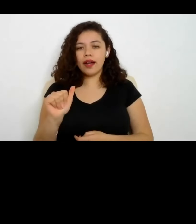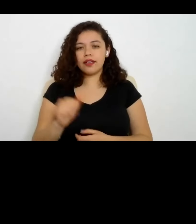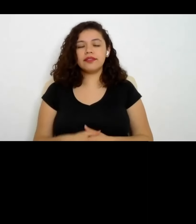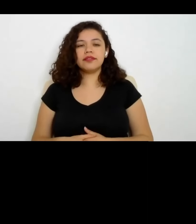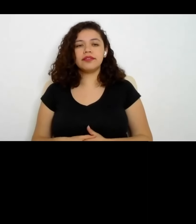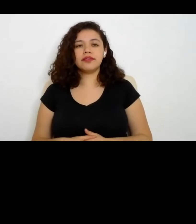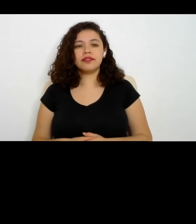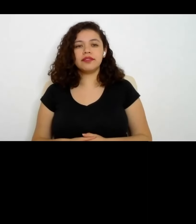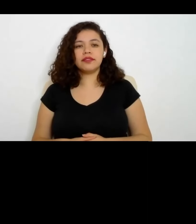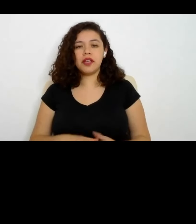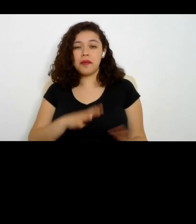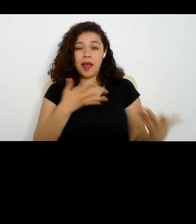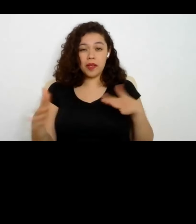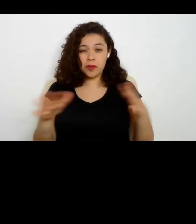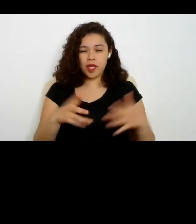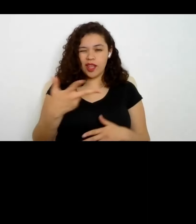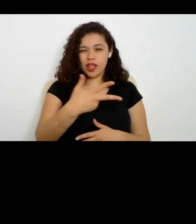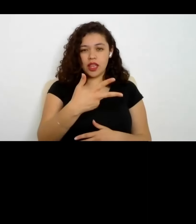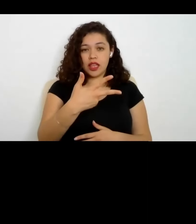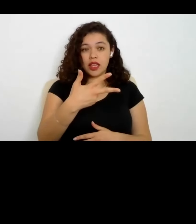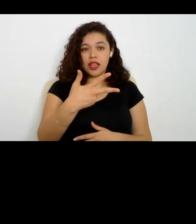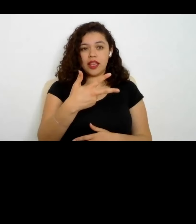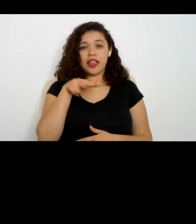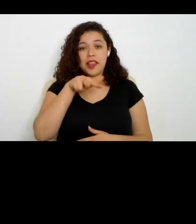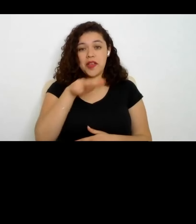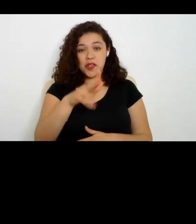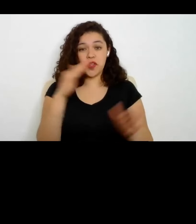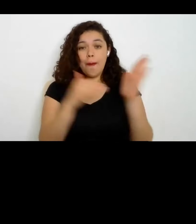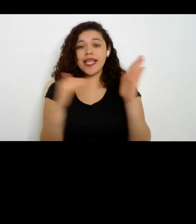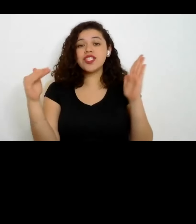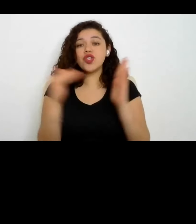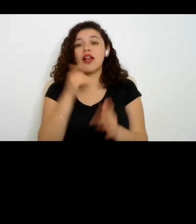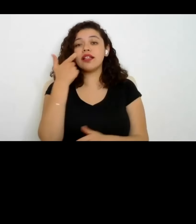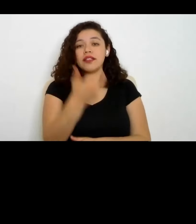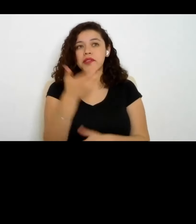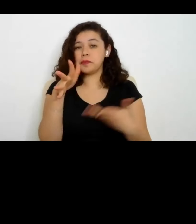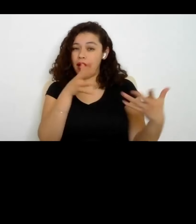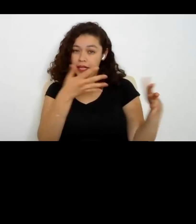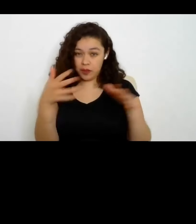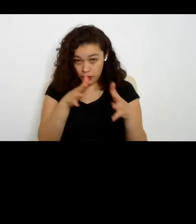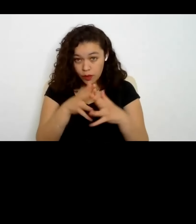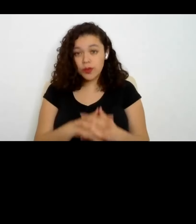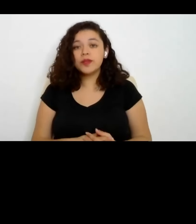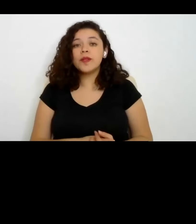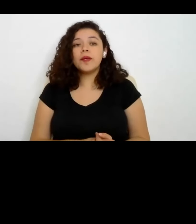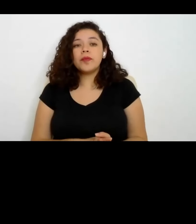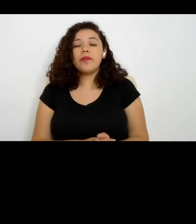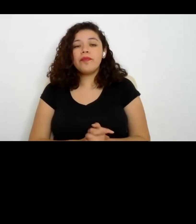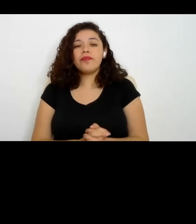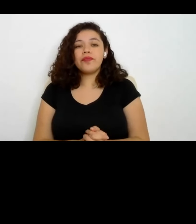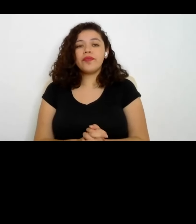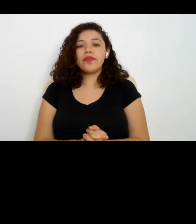y lo cual equivale más o menos a 18 millones de pesos, para que nos demos una idea. Los delitos en materia de